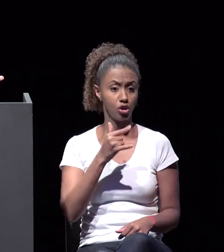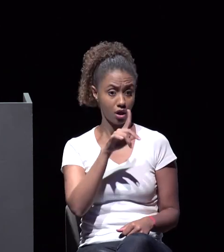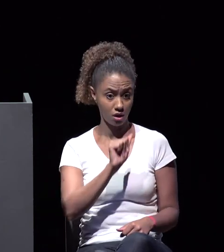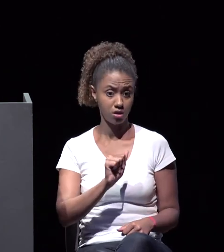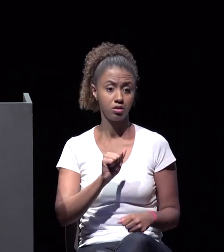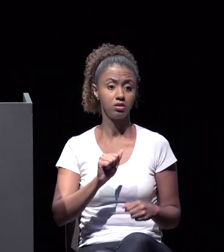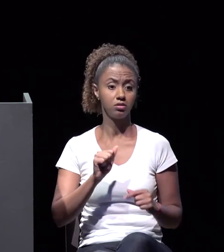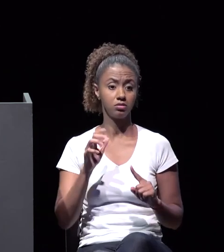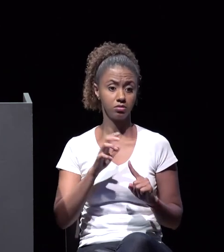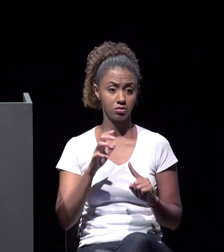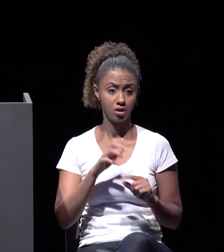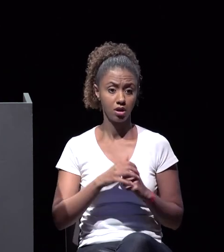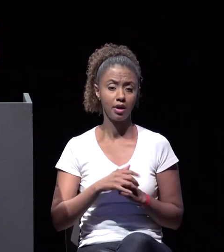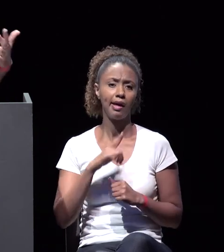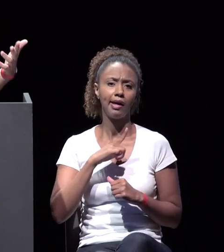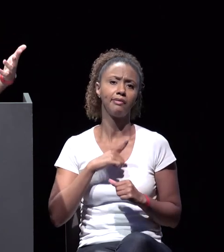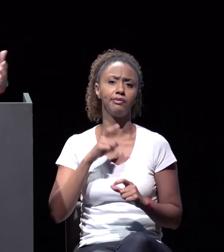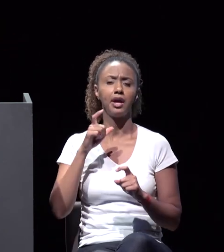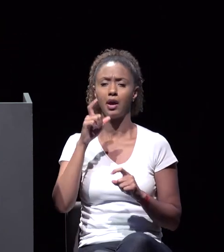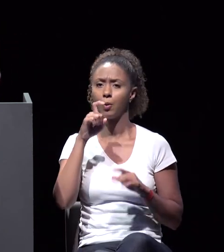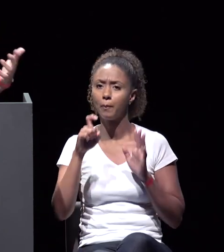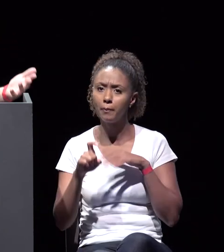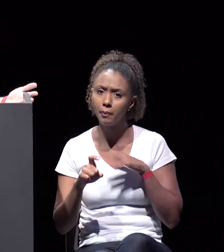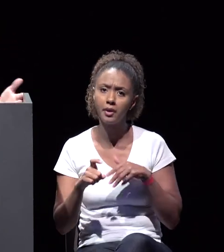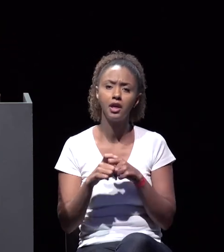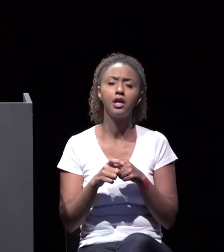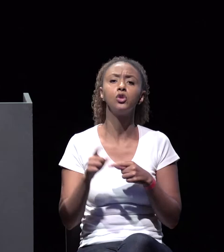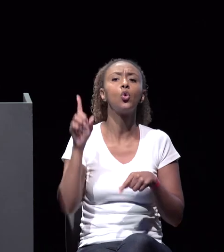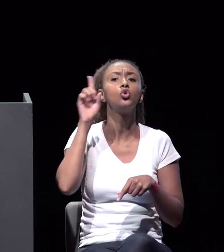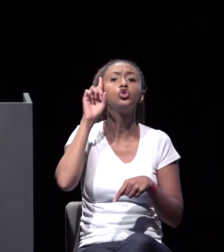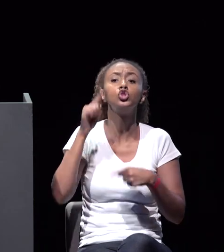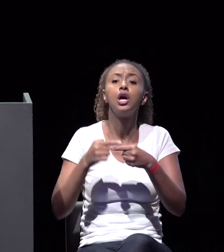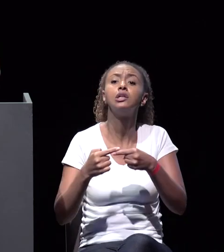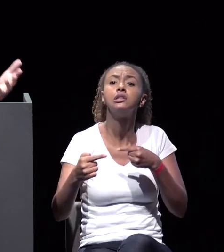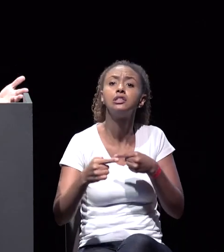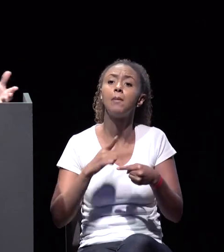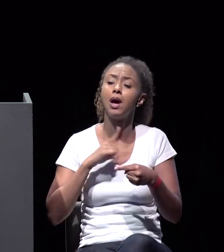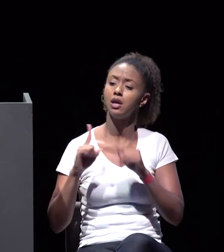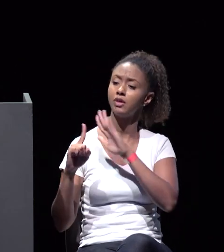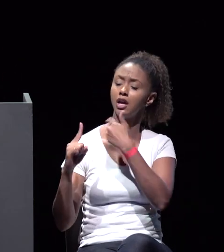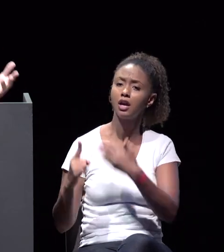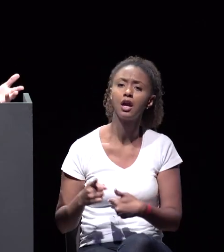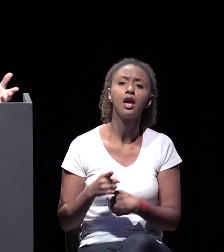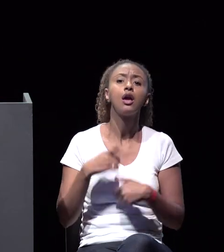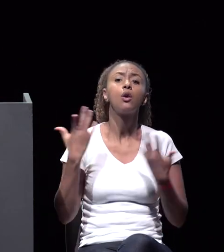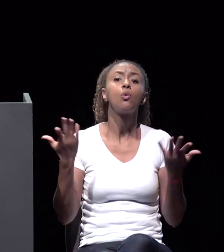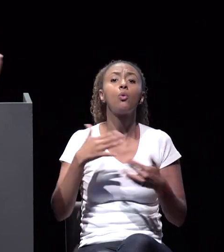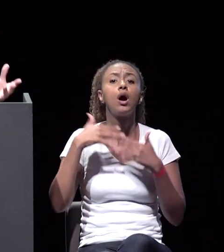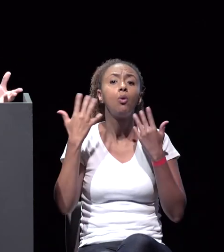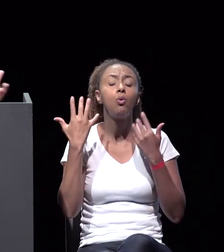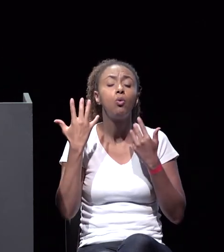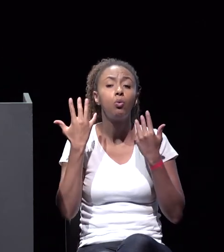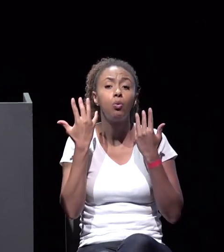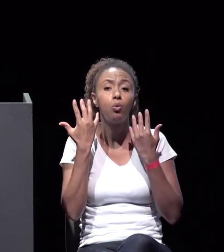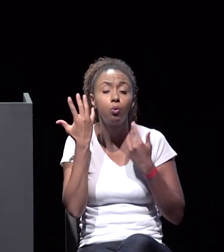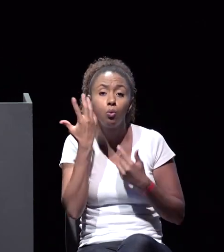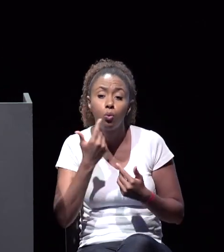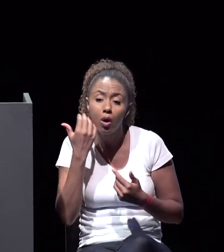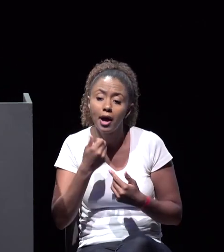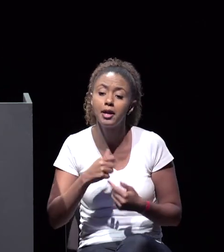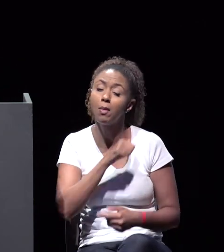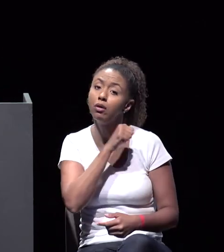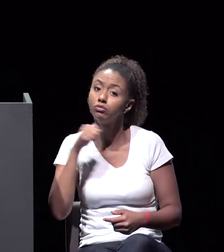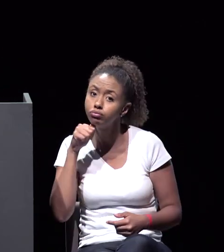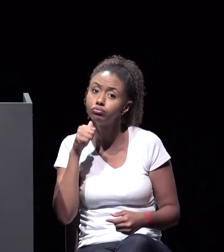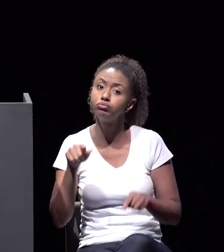mito é o dia da semana que lhe é dedicado o animal de sacrifício as cores dos objetos e